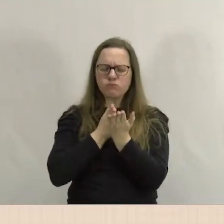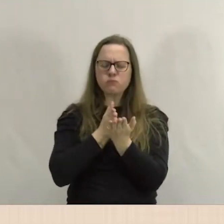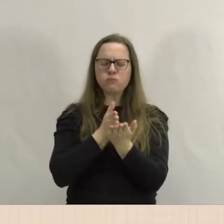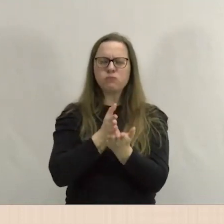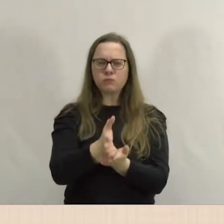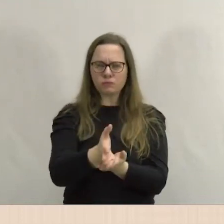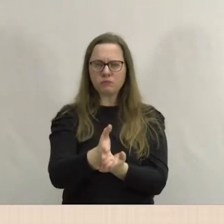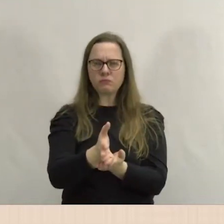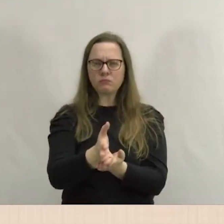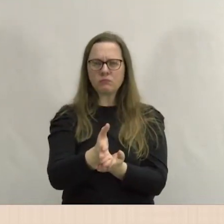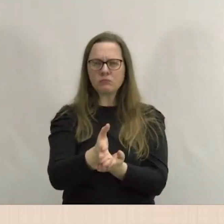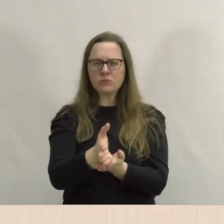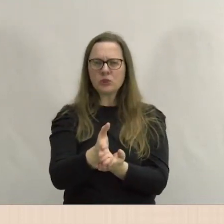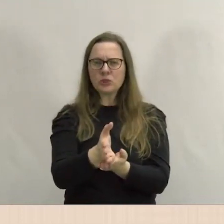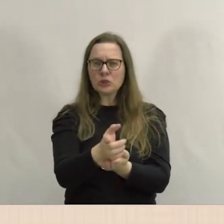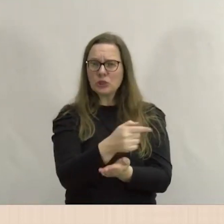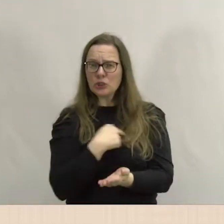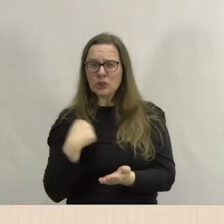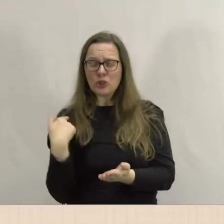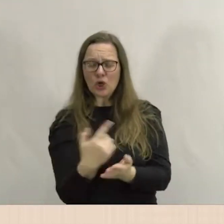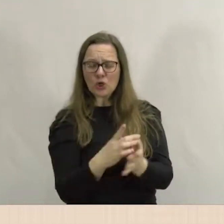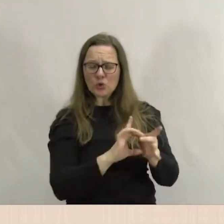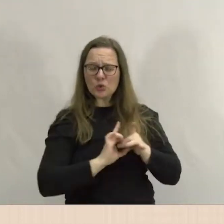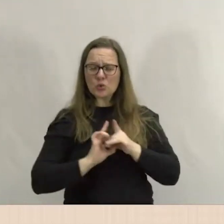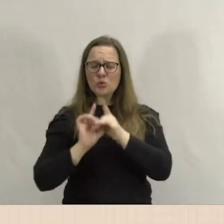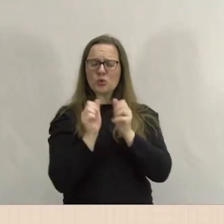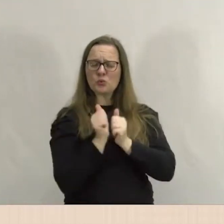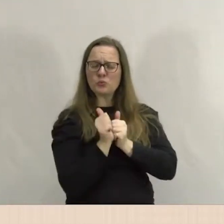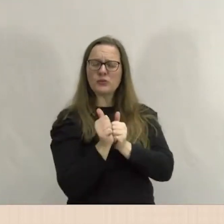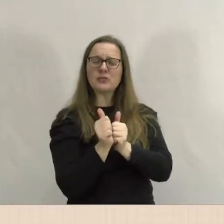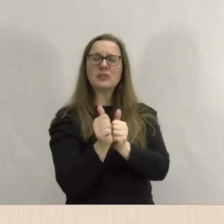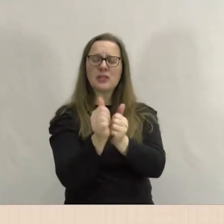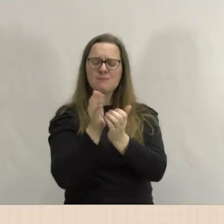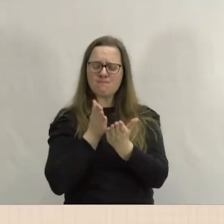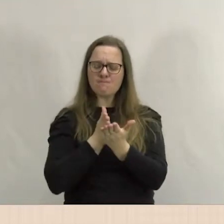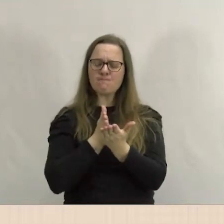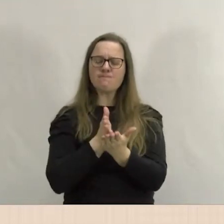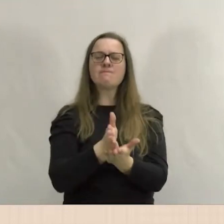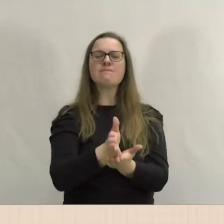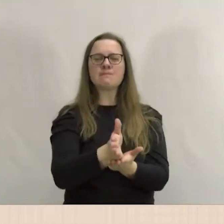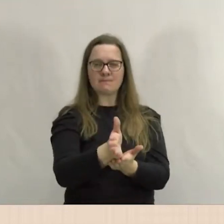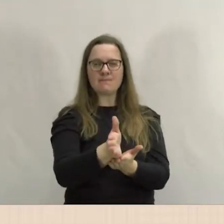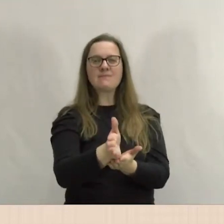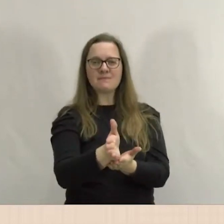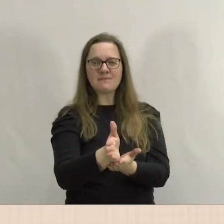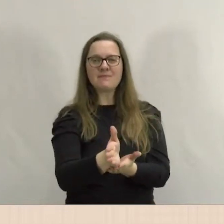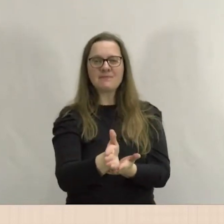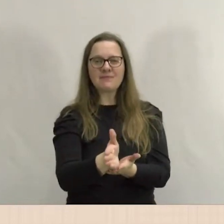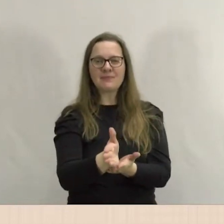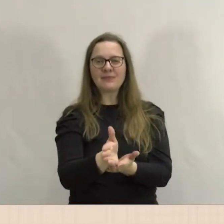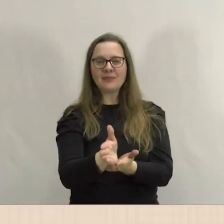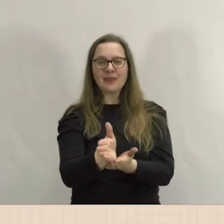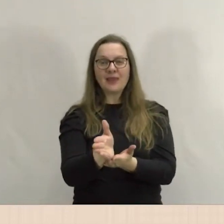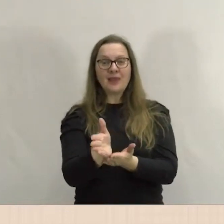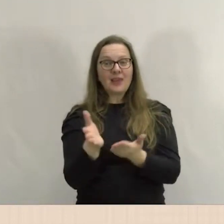Vamos para frente juntos. Eu tenho certeza que nós não vamos ter somente um Timóteo, não.